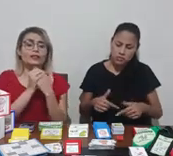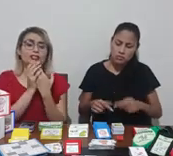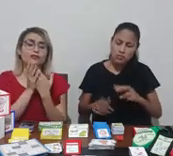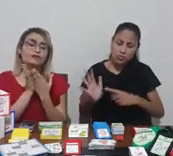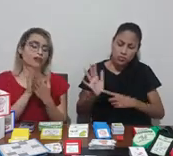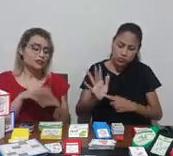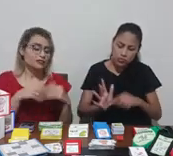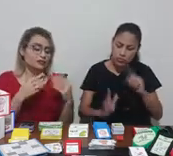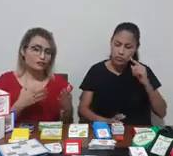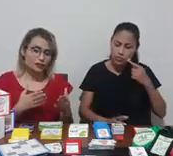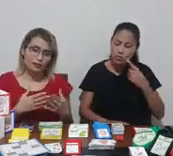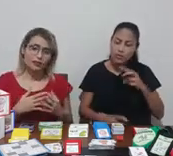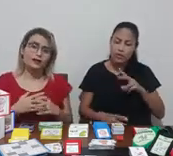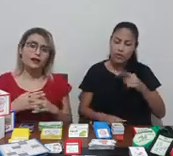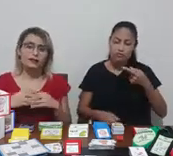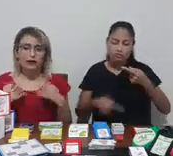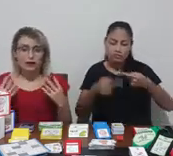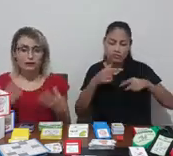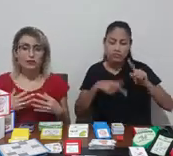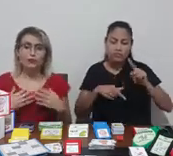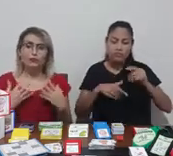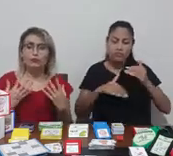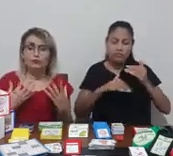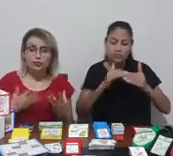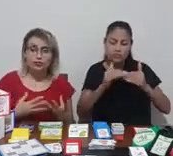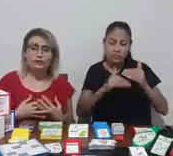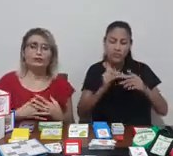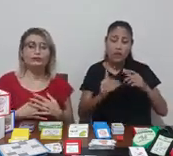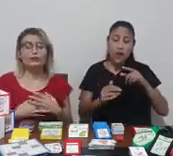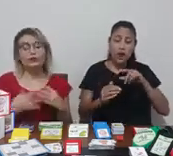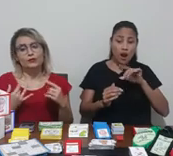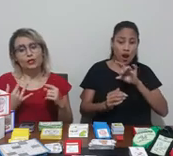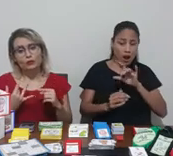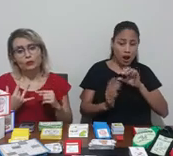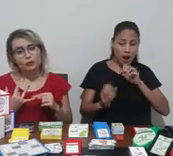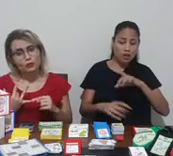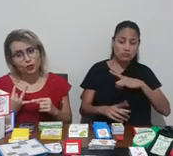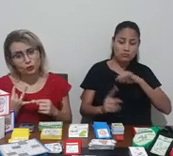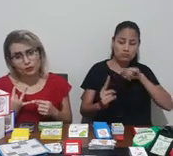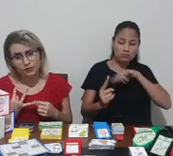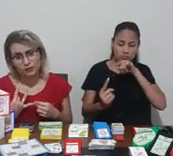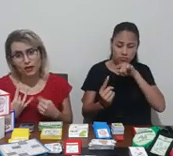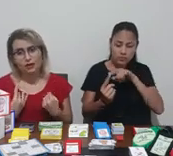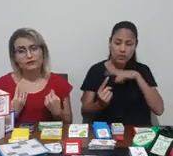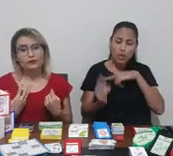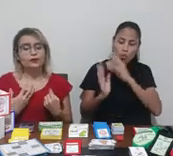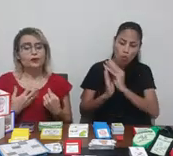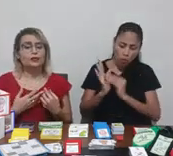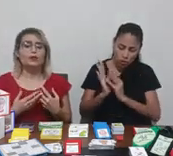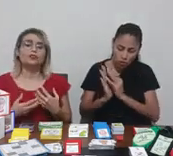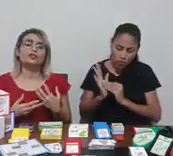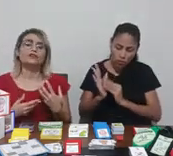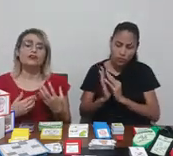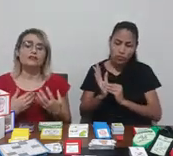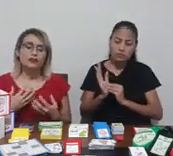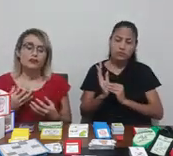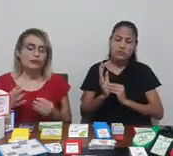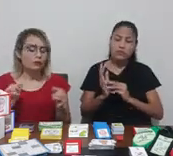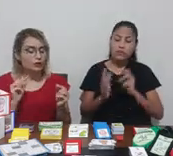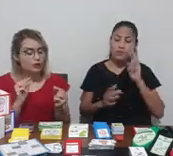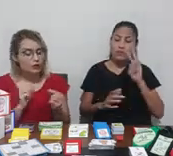aí a gente vai desenvolvendo, né? Cada aula tem um objetivo, tem o conteúdo ensinável, então a gente